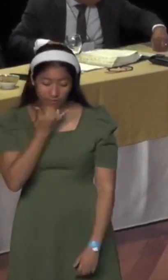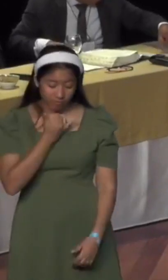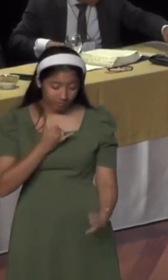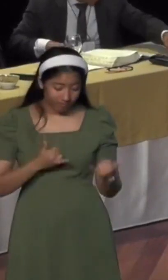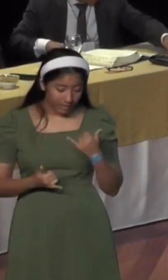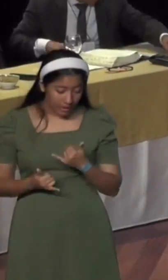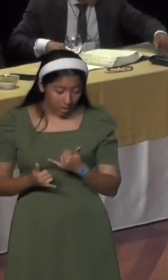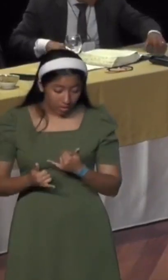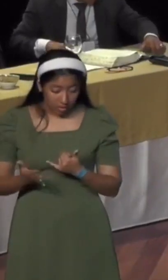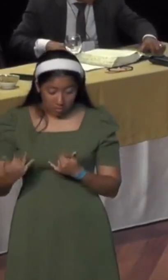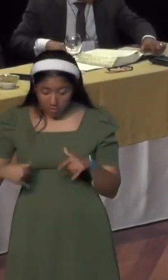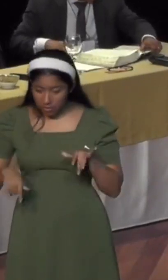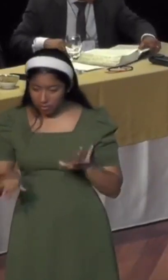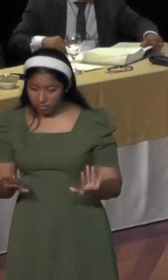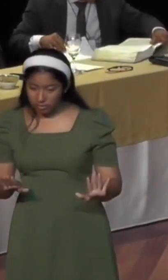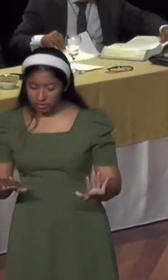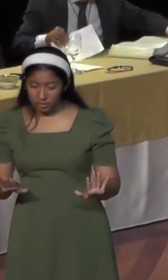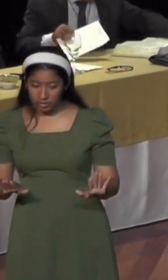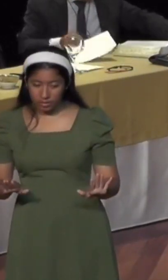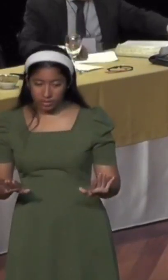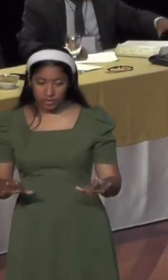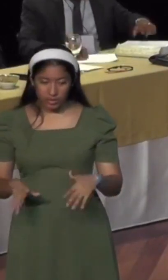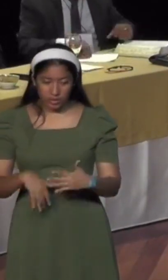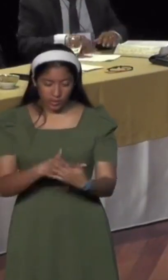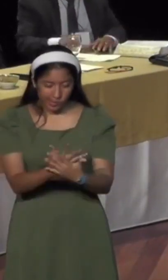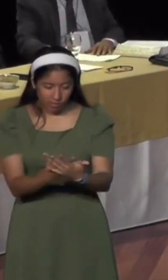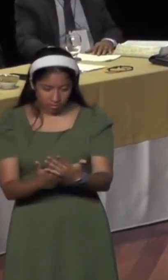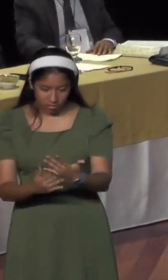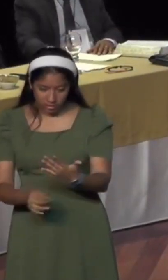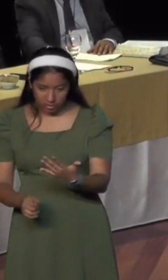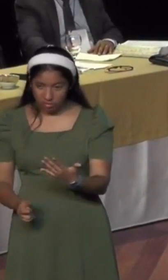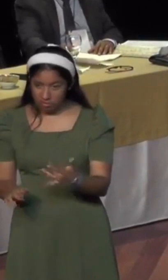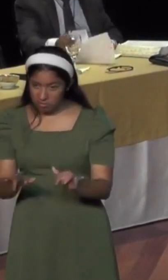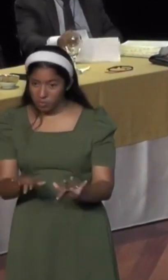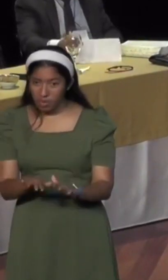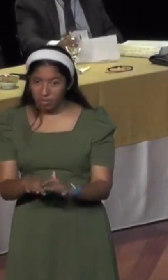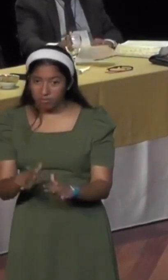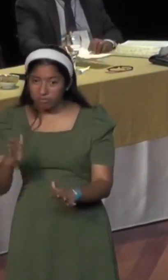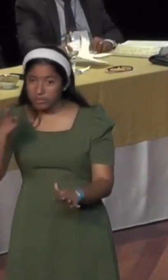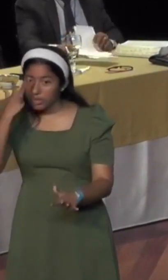veo que me llega un correo en chino. Y esta profesora, ¿por qué me manda un correo en chino?